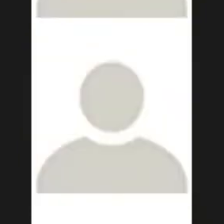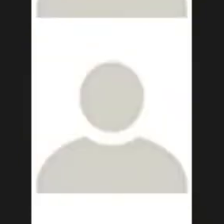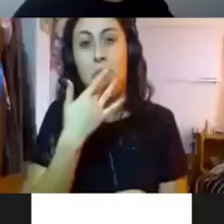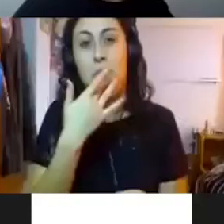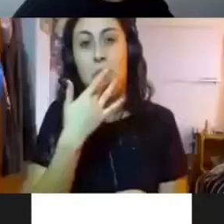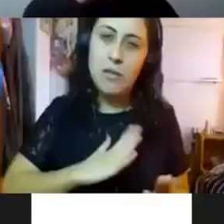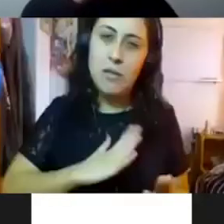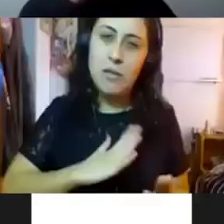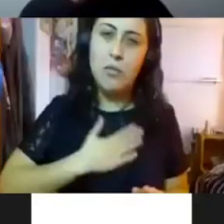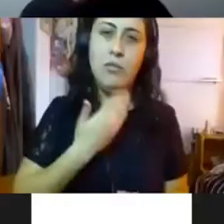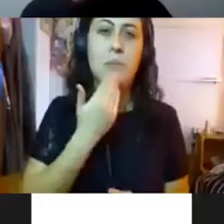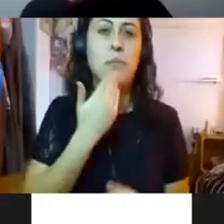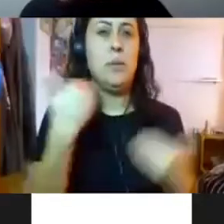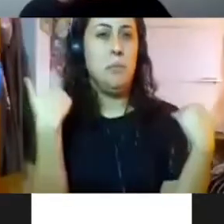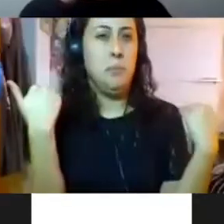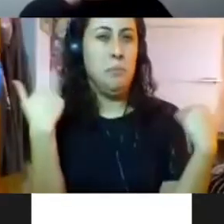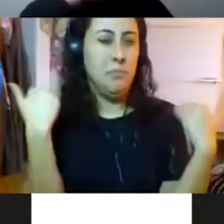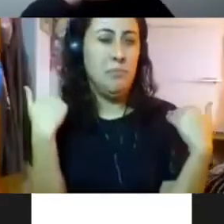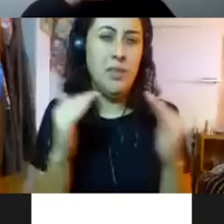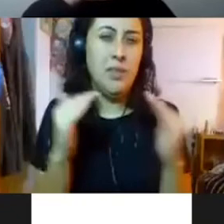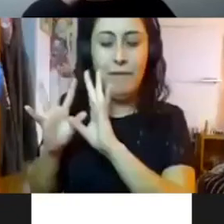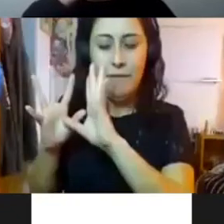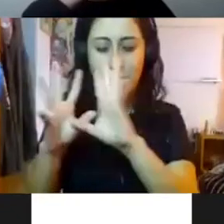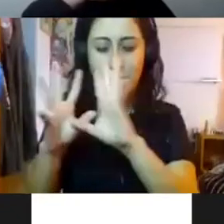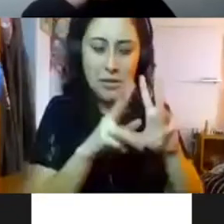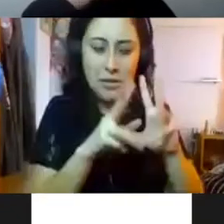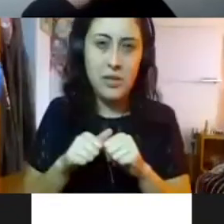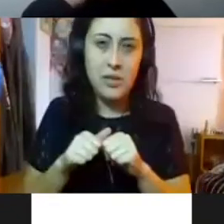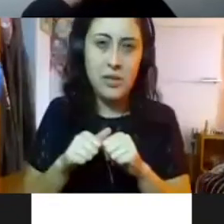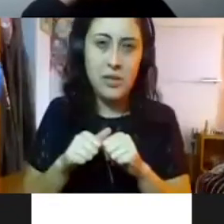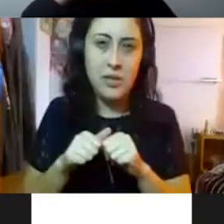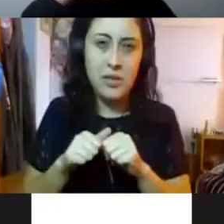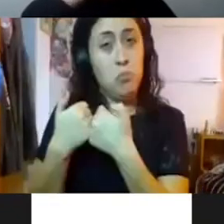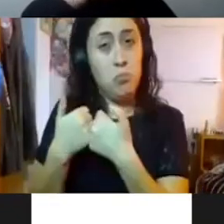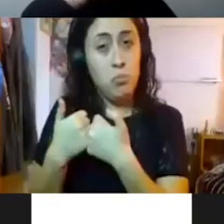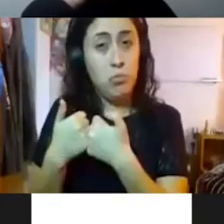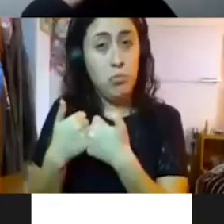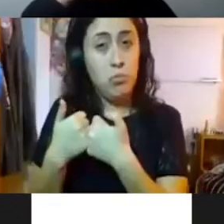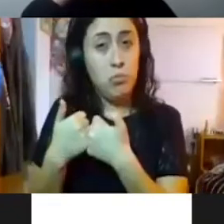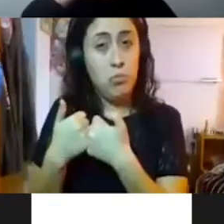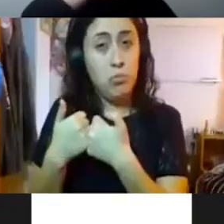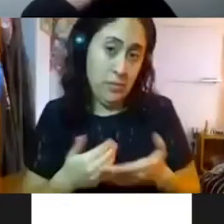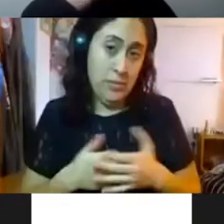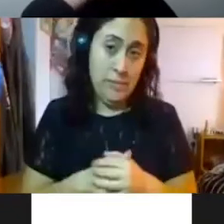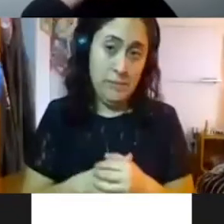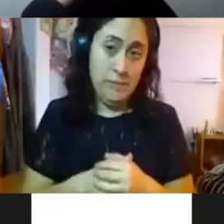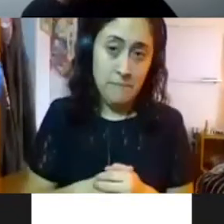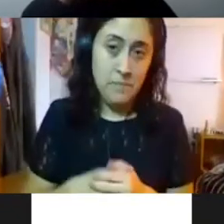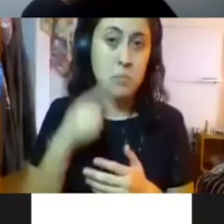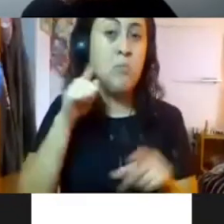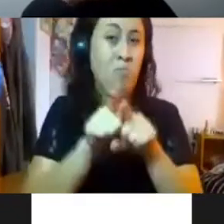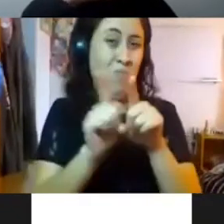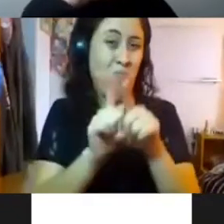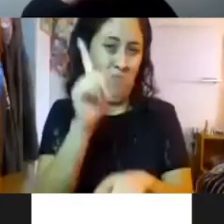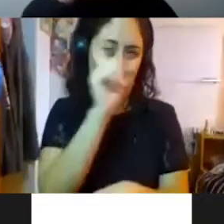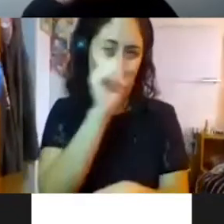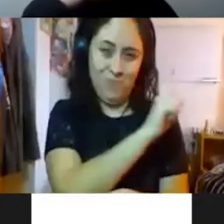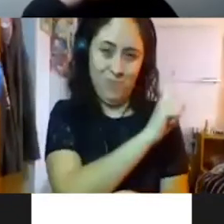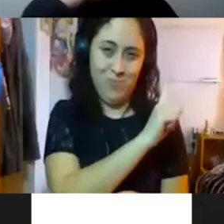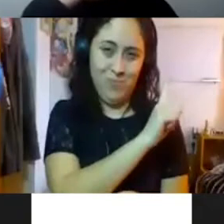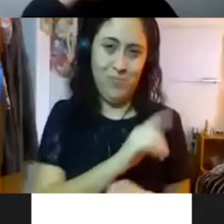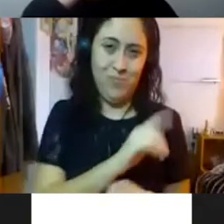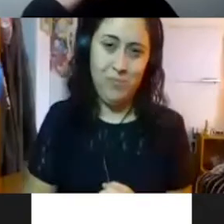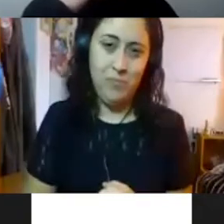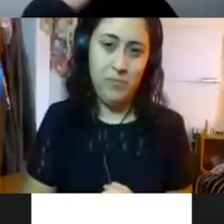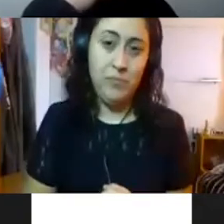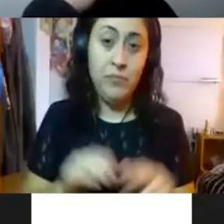tratar de practicarlos en casa con mi familia, que actualmente es mi pareja, Cristian, pero ha sido difícil. Con